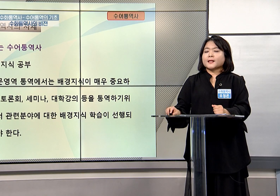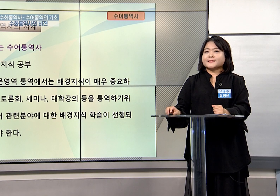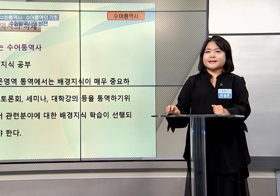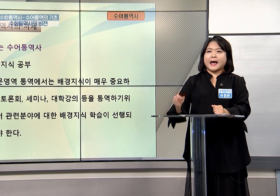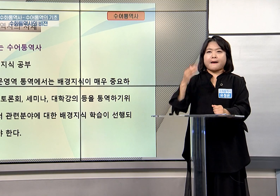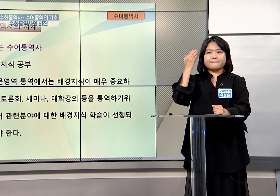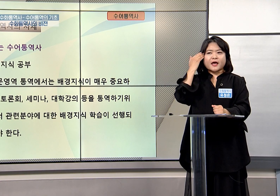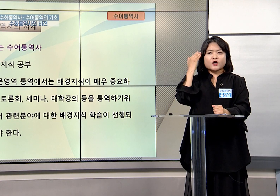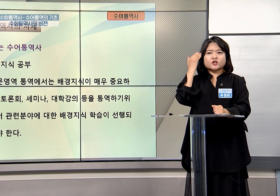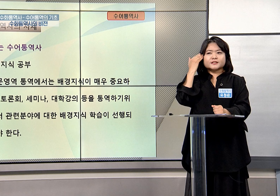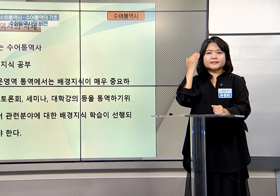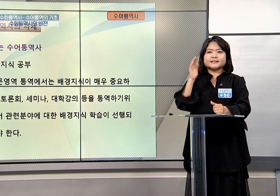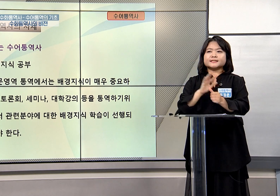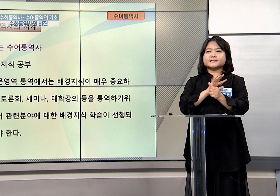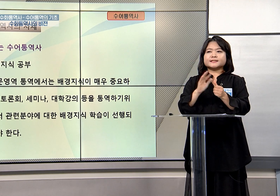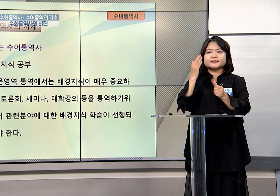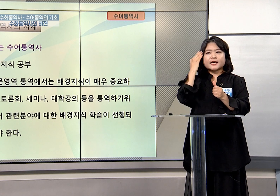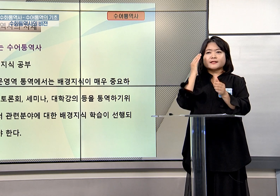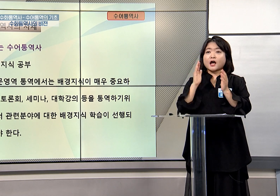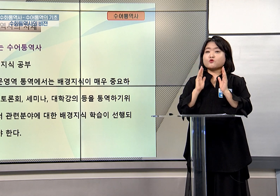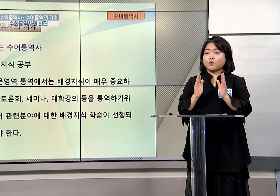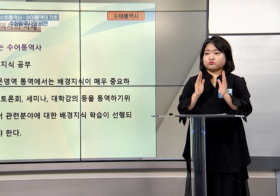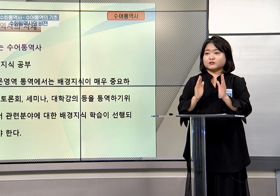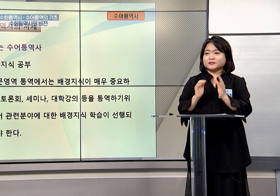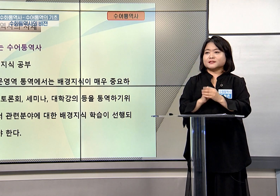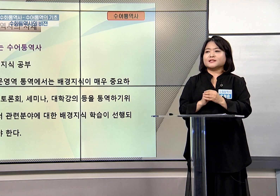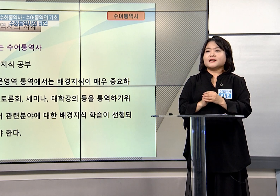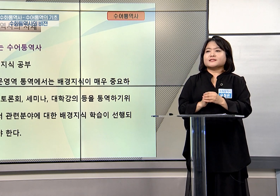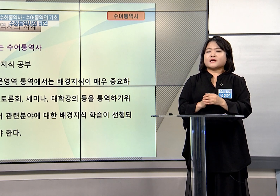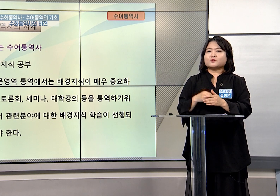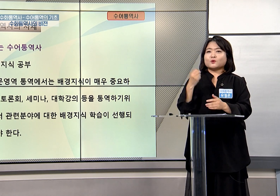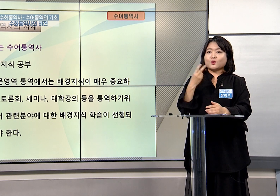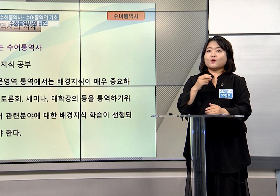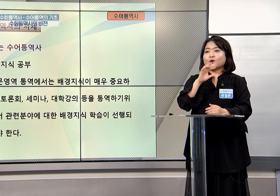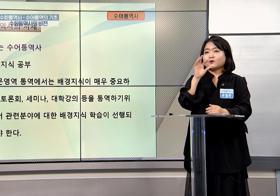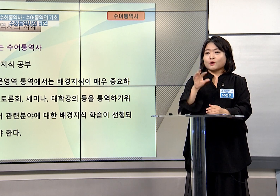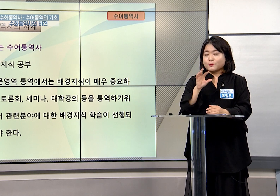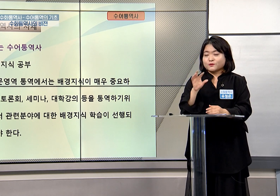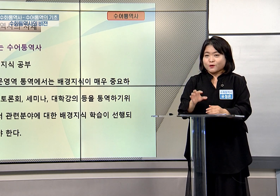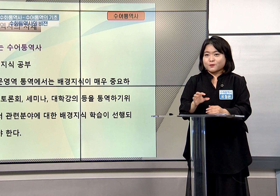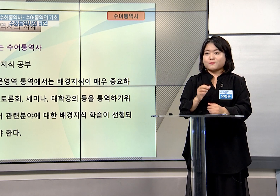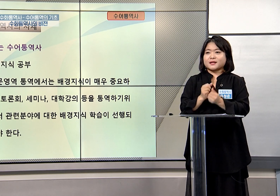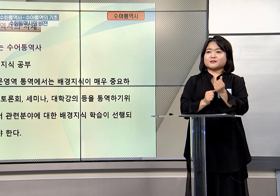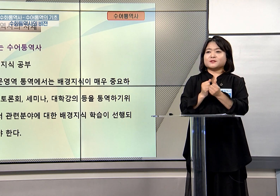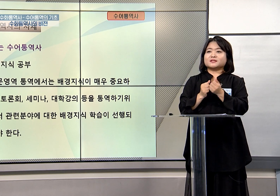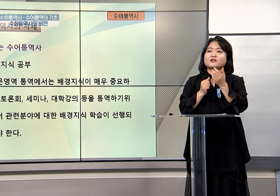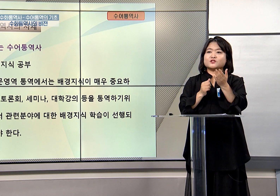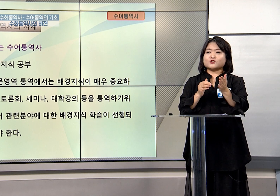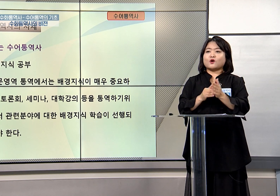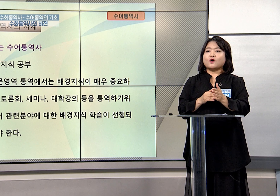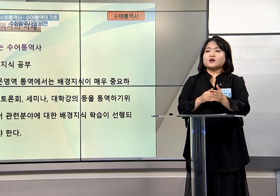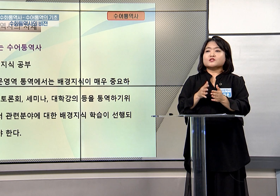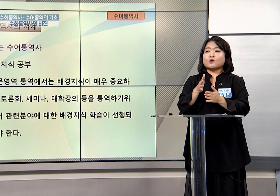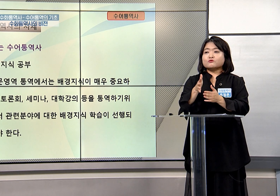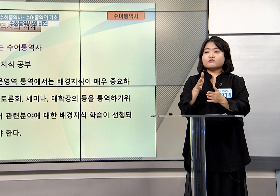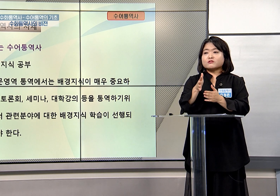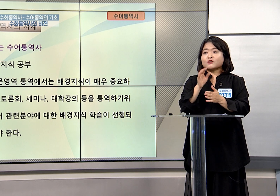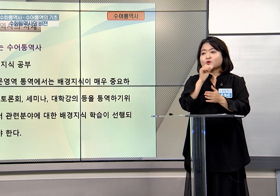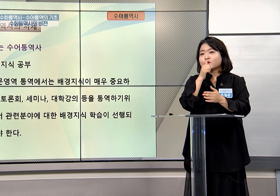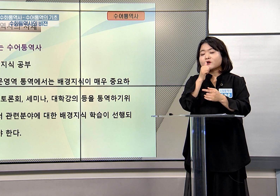자, 배경 지식에 대한 공부는 제가 또 여러 번 말씀을 드렸죠. 전문 영역